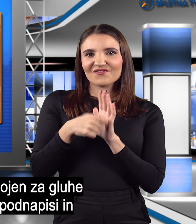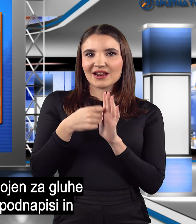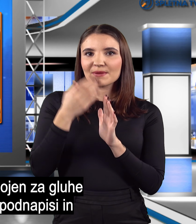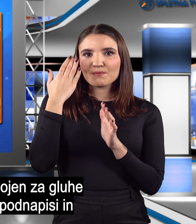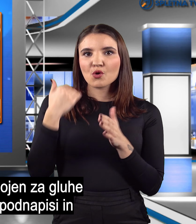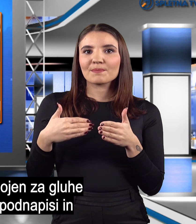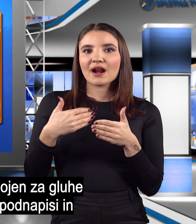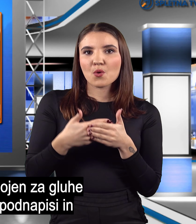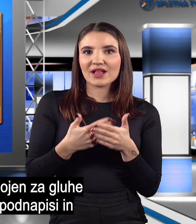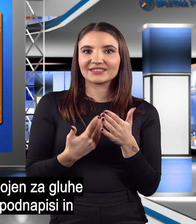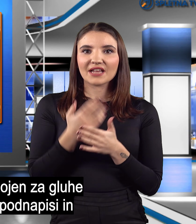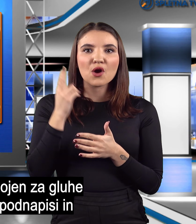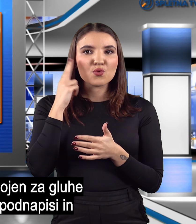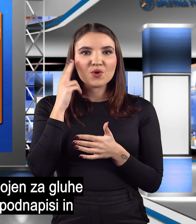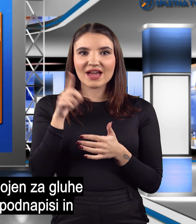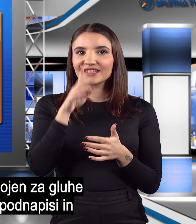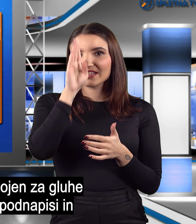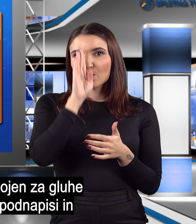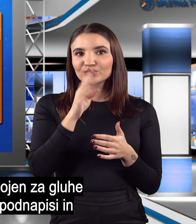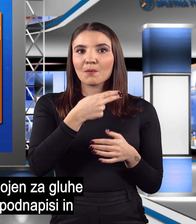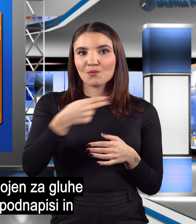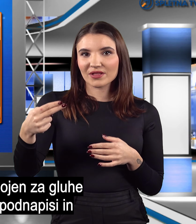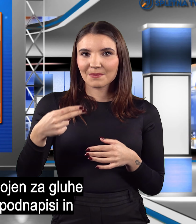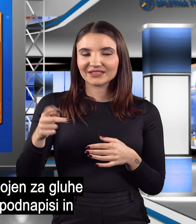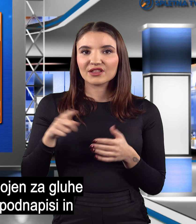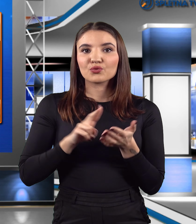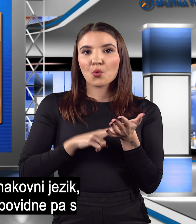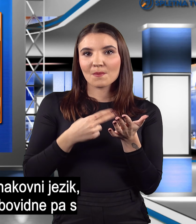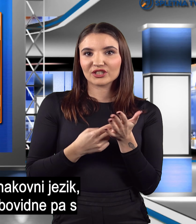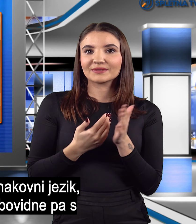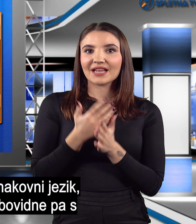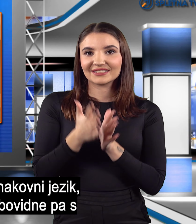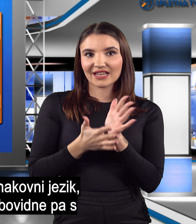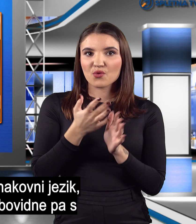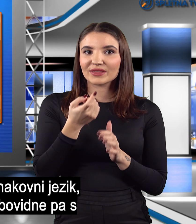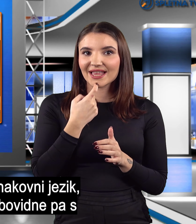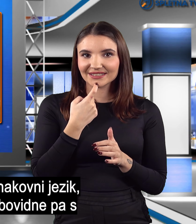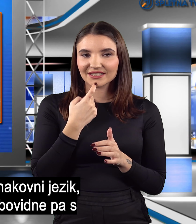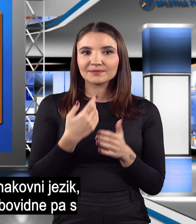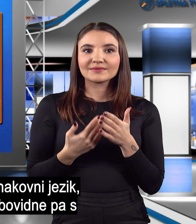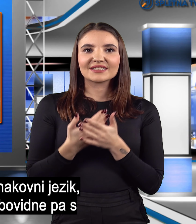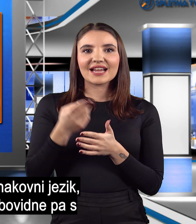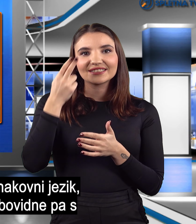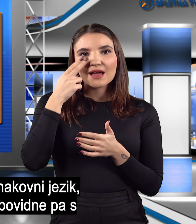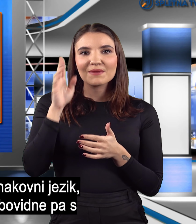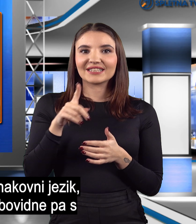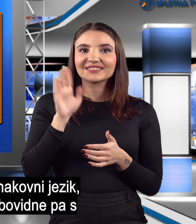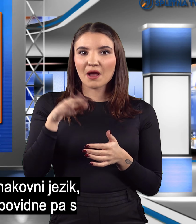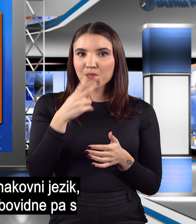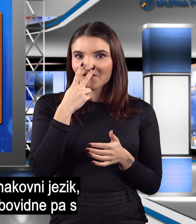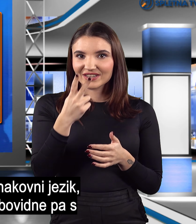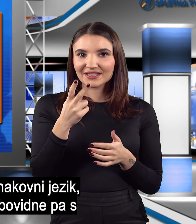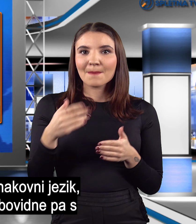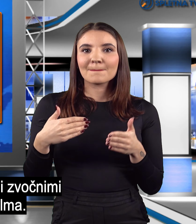Film je bil prilagojen za gluhe in naglušne s podnapisi in tolmačem za znakovni jezik, za slepe in slabovidne pa s